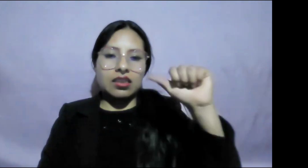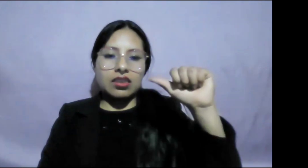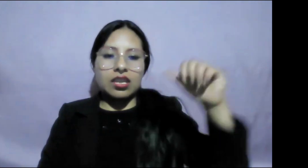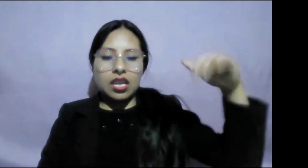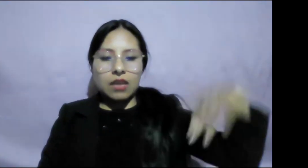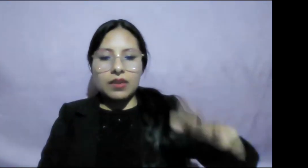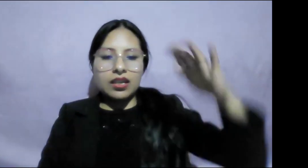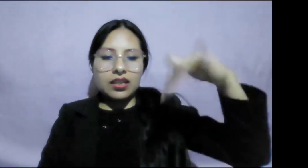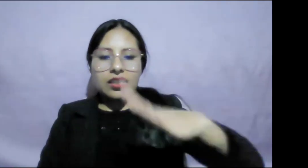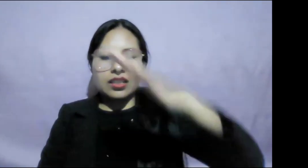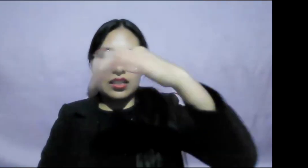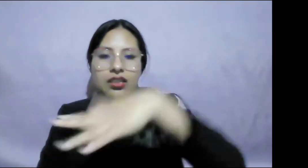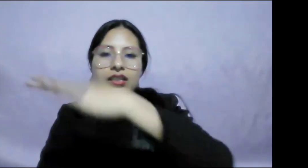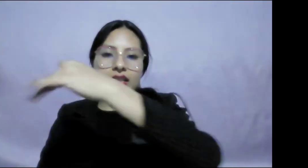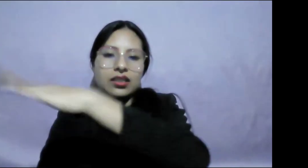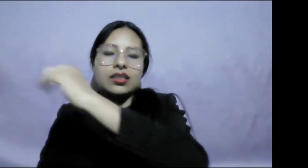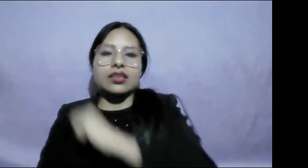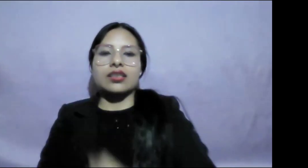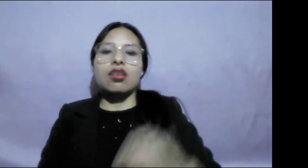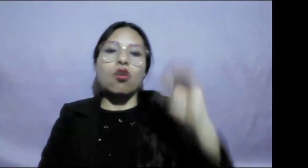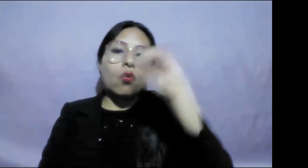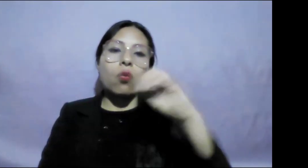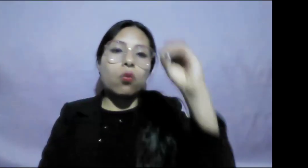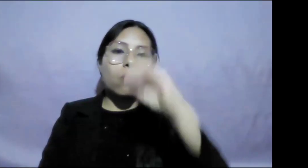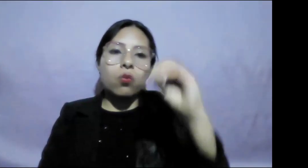favor sigan prendiendo sus camaritas